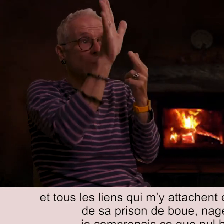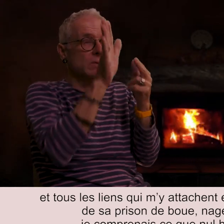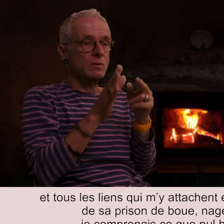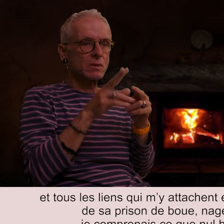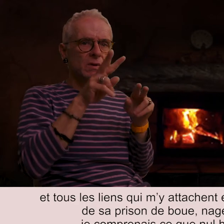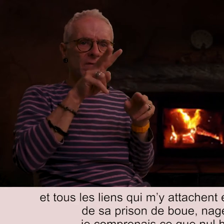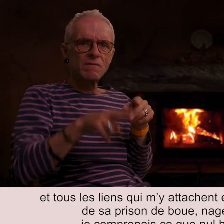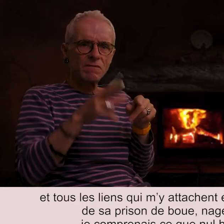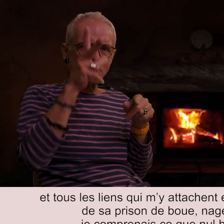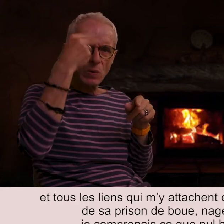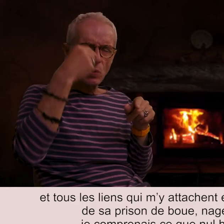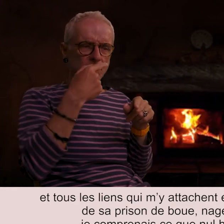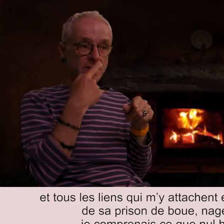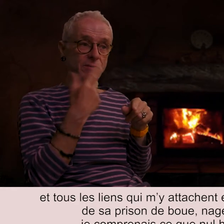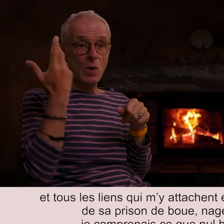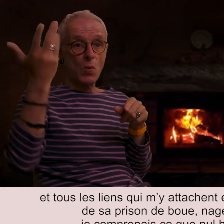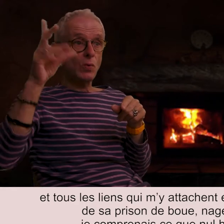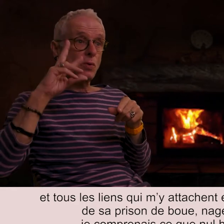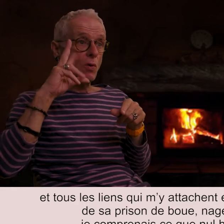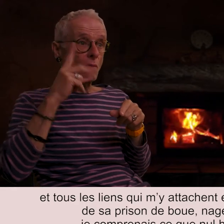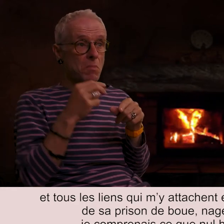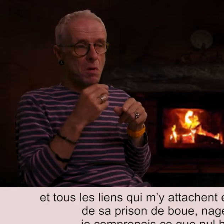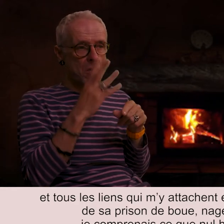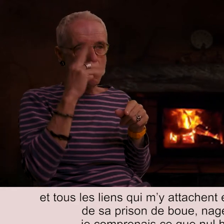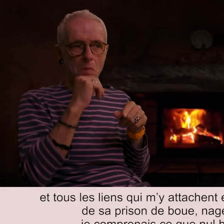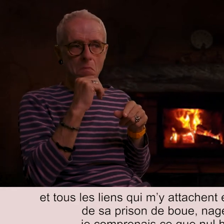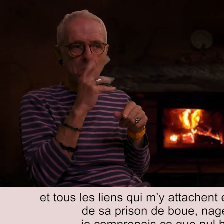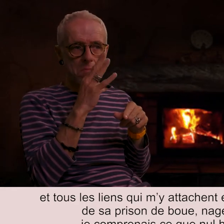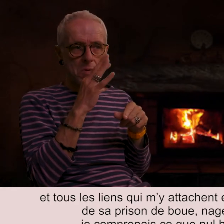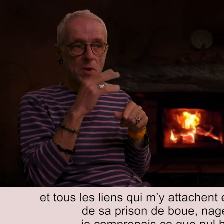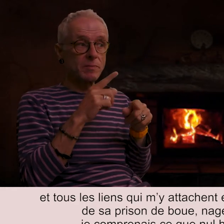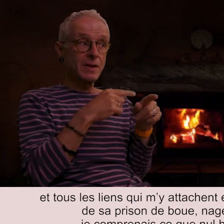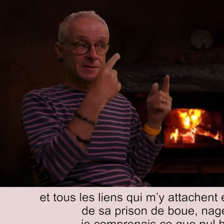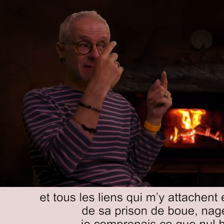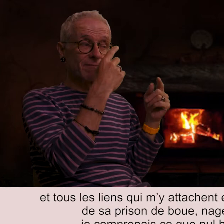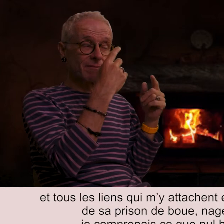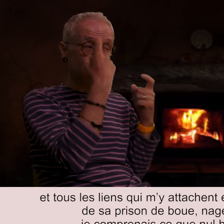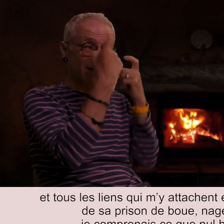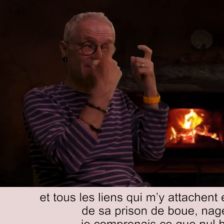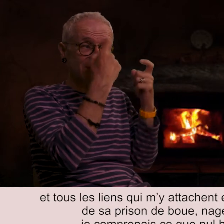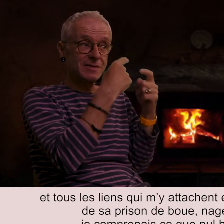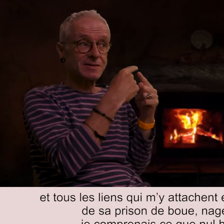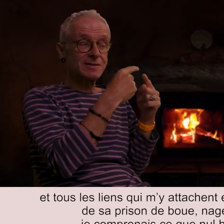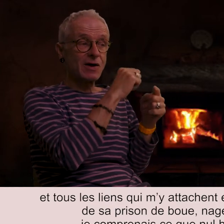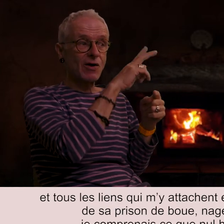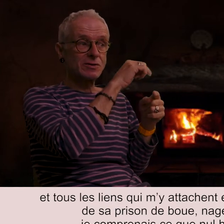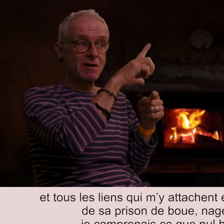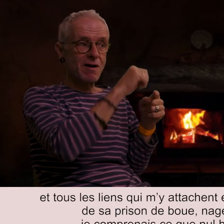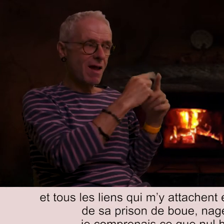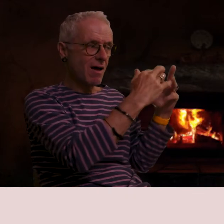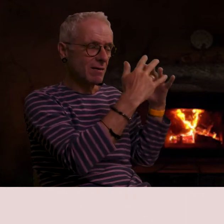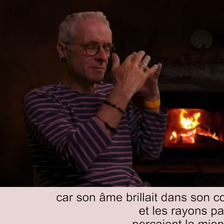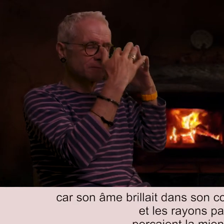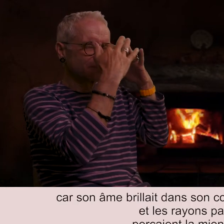je comprenais ce que nul homme ne peut comprendre les pensées d'Angela se révélant à moi sans qu'elle eût besoin de